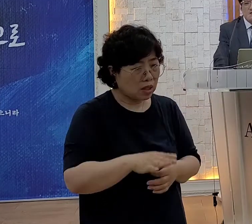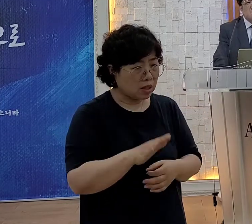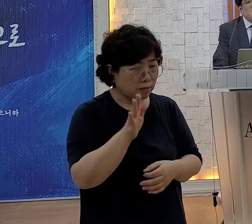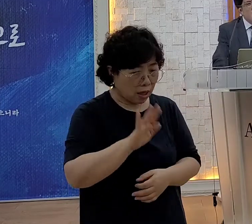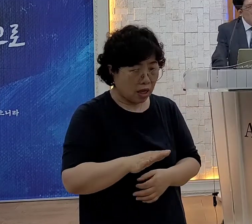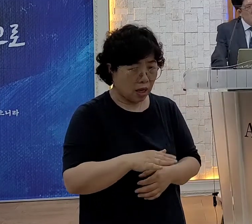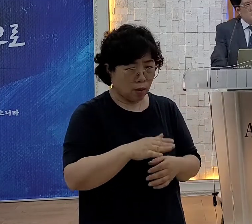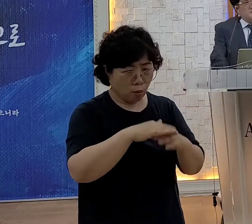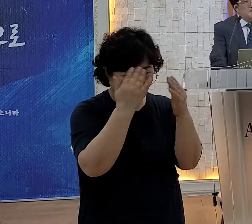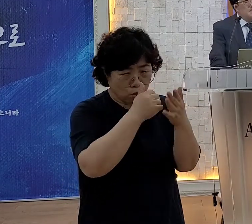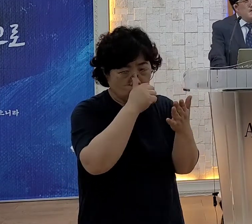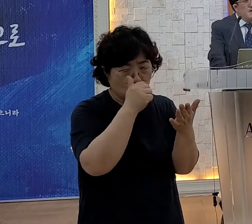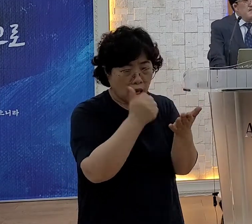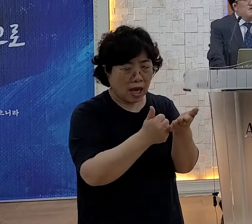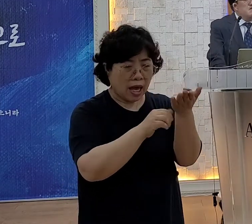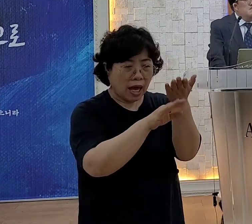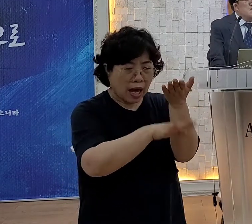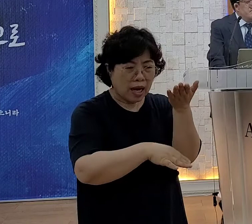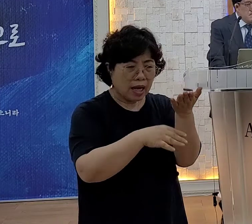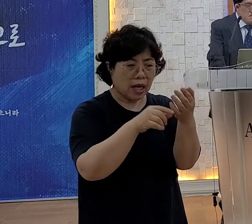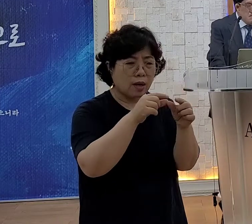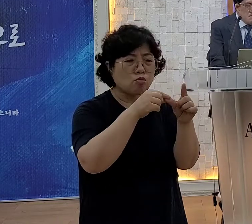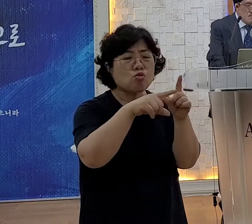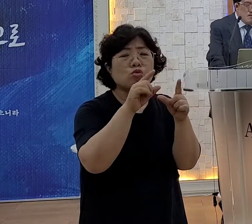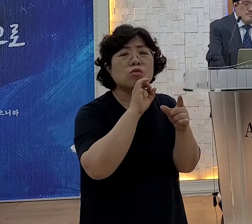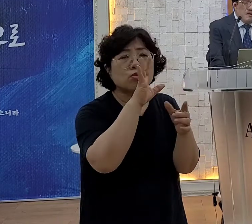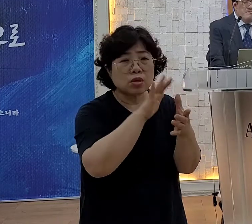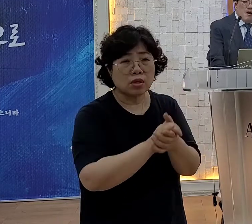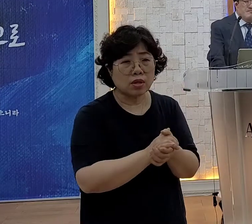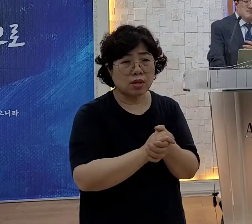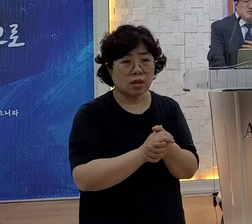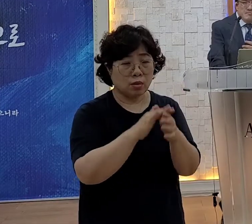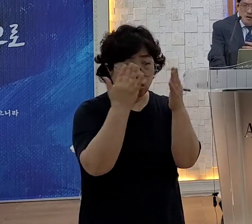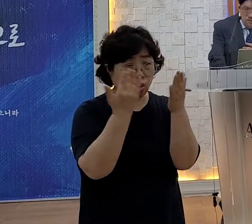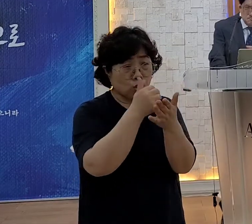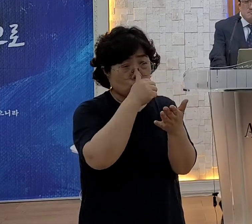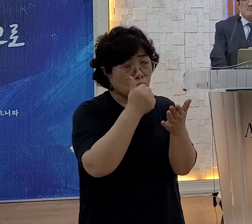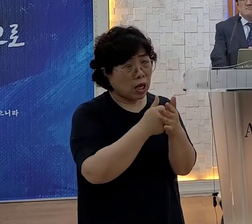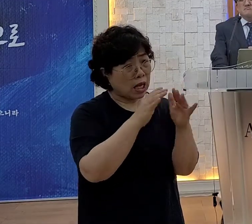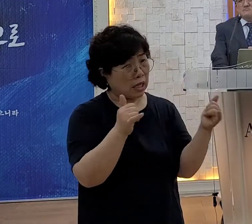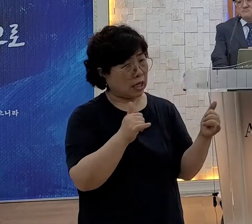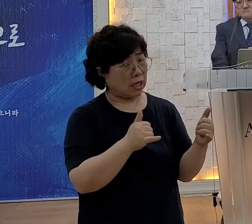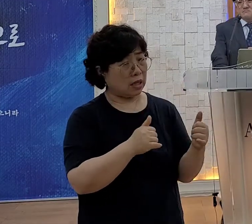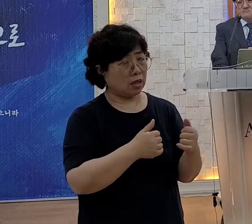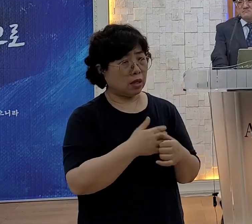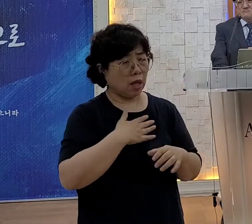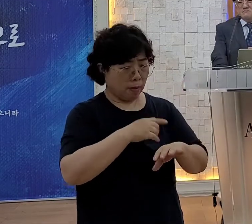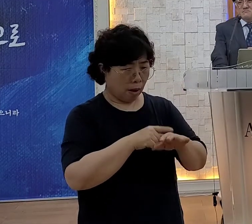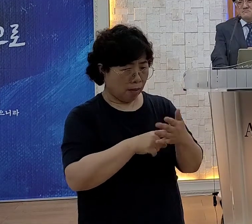이게 다 죄 아래에 있는 나는 다 죄뿐이고 내 마음은 더 말할 것도 없고